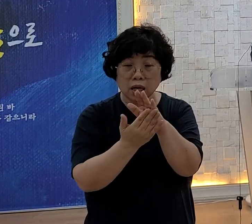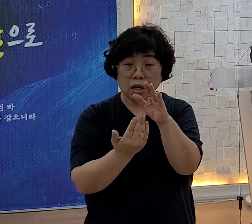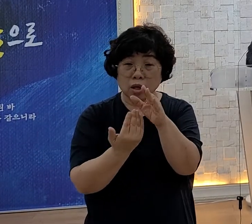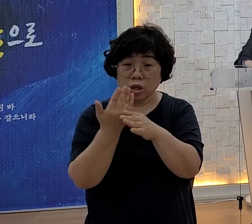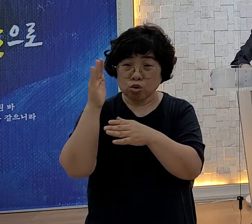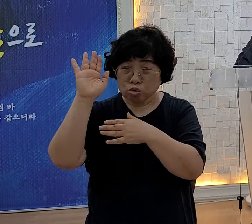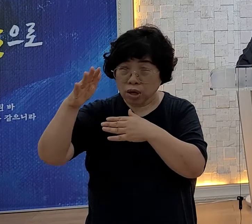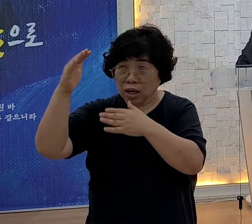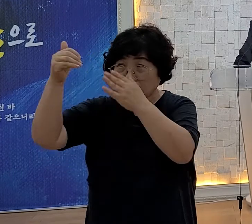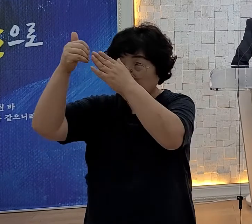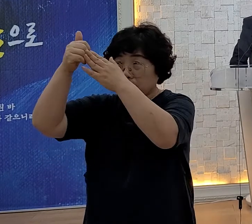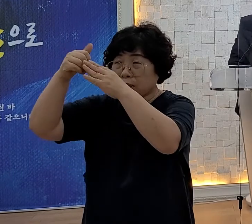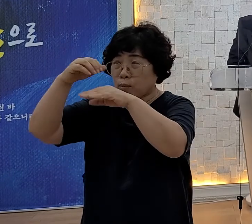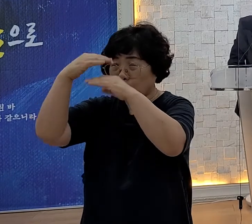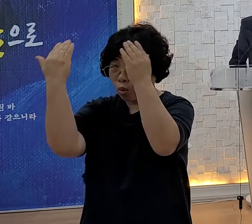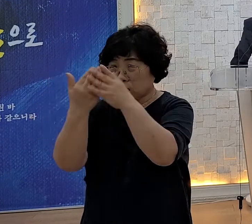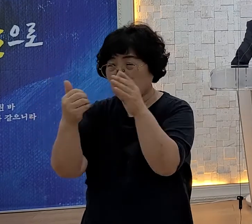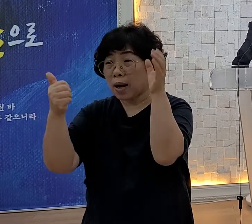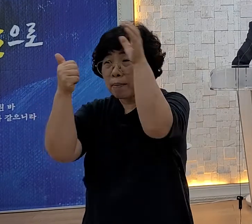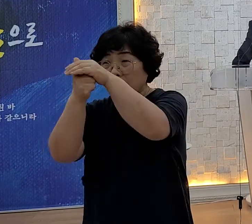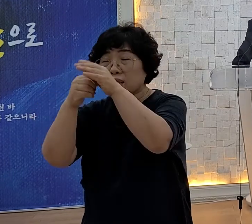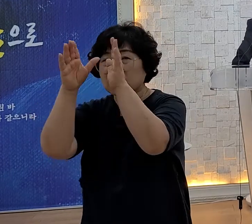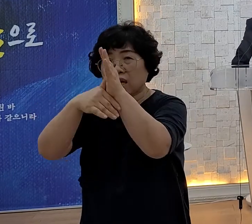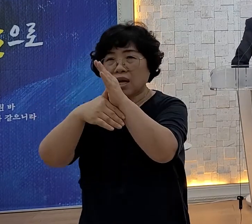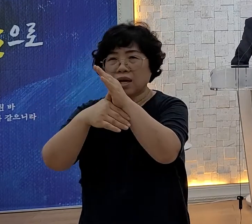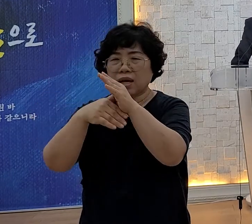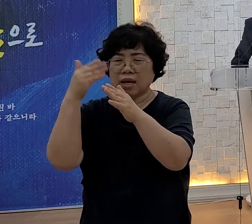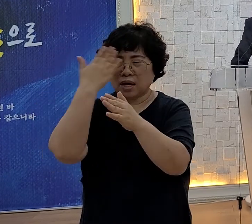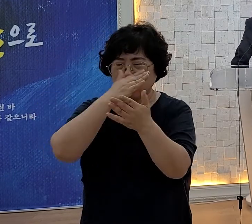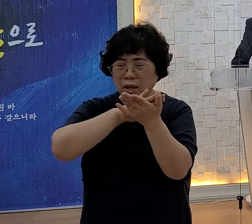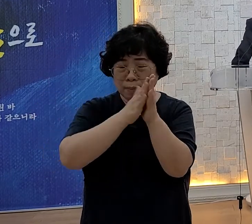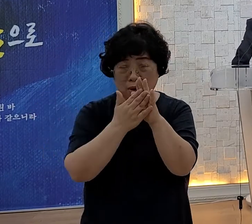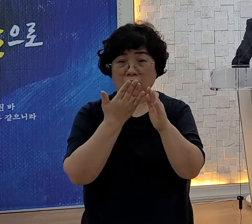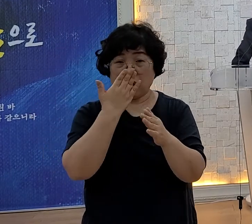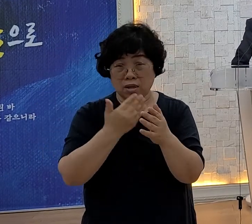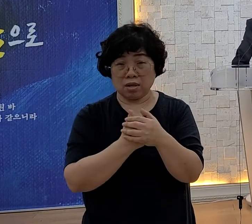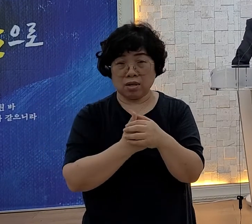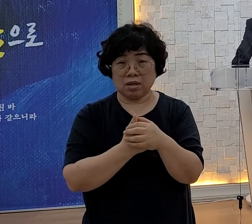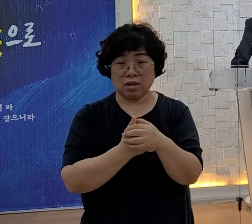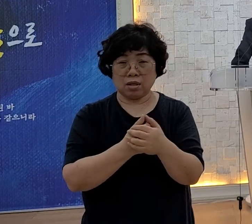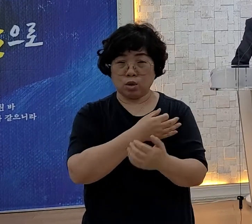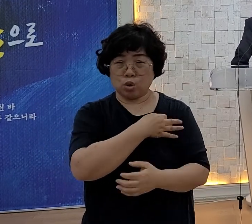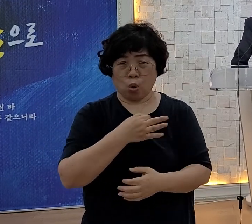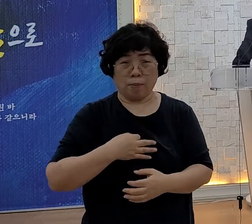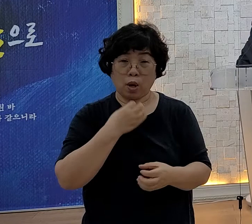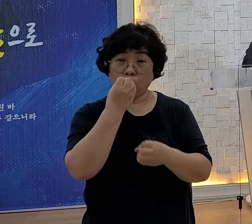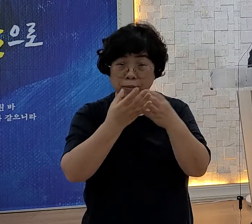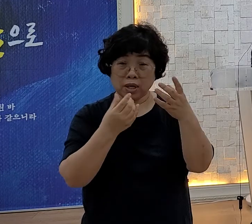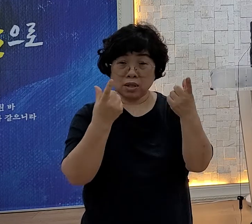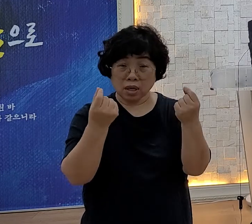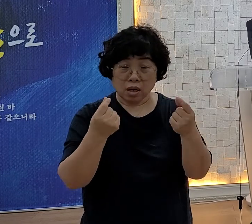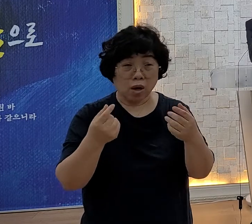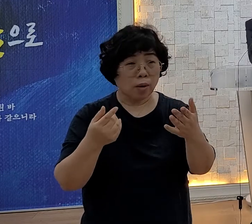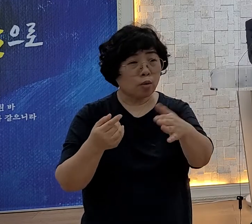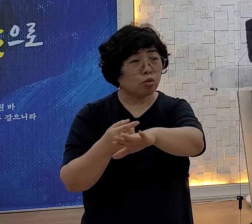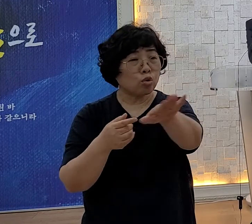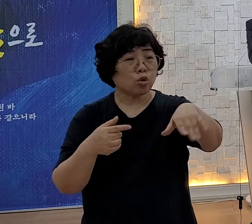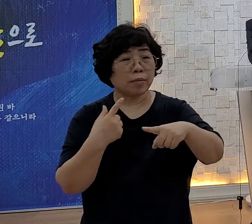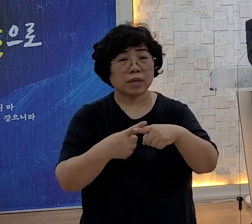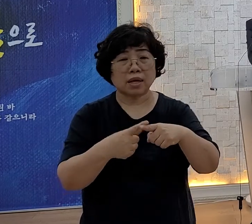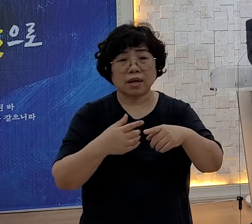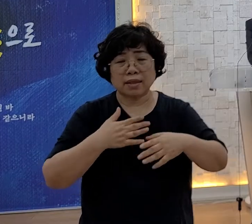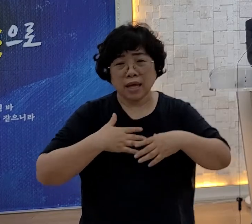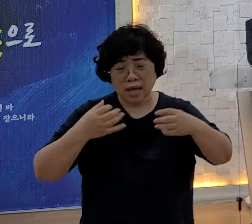모든 것을 맡기는 그런 이 욥의 귀한 메시지를 우리가 보았지 않습니까? 그래서 내 힘으로